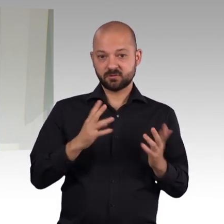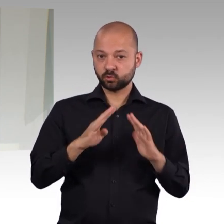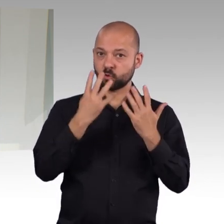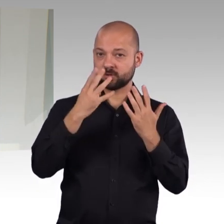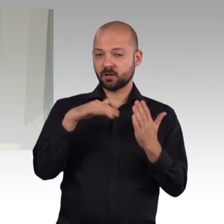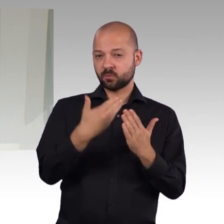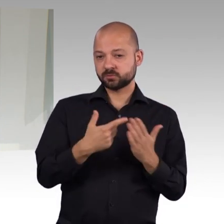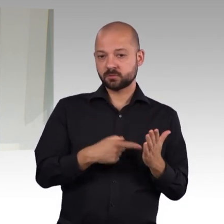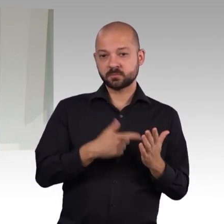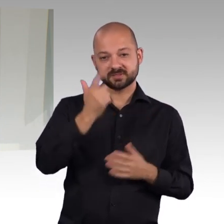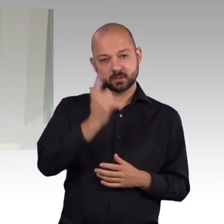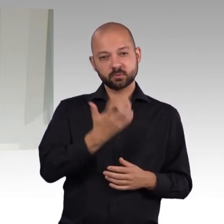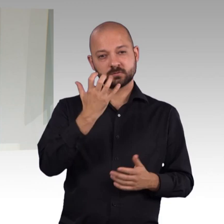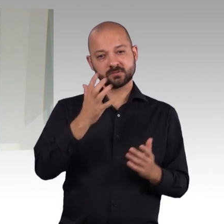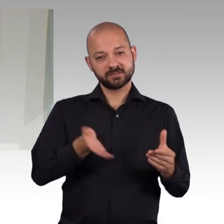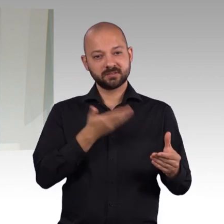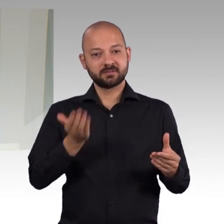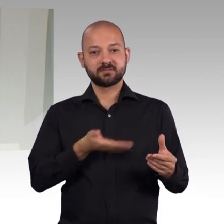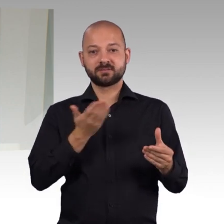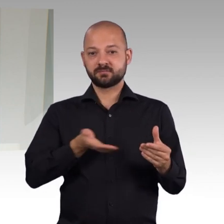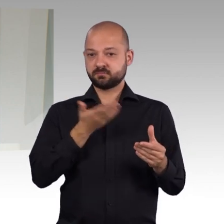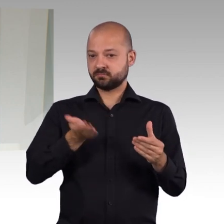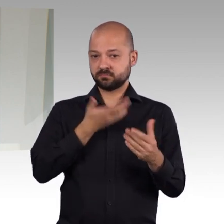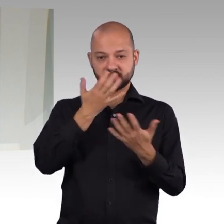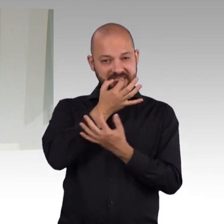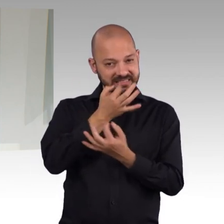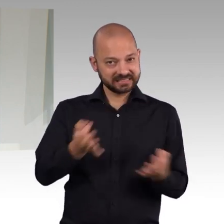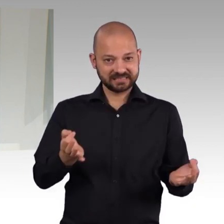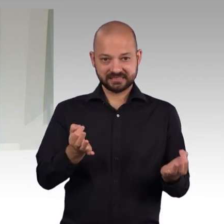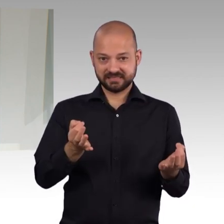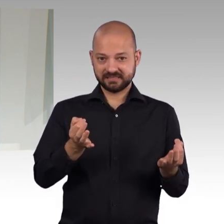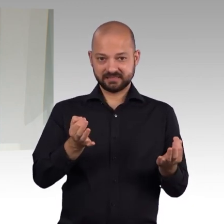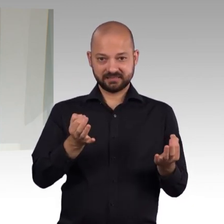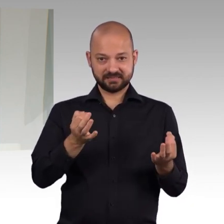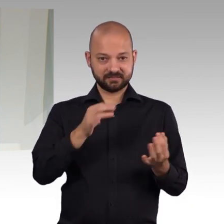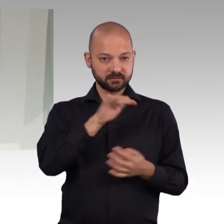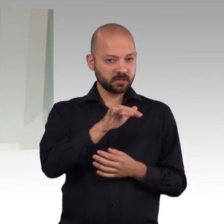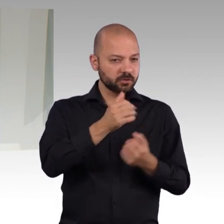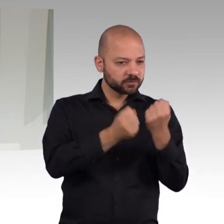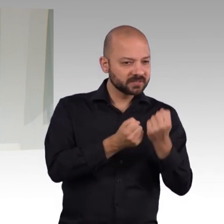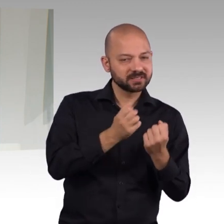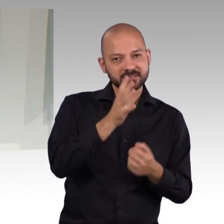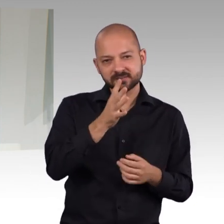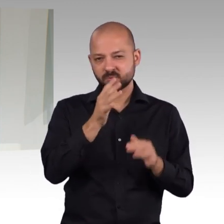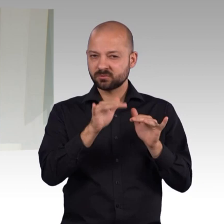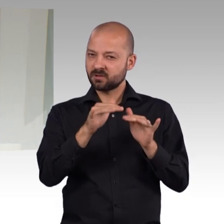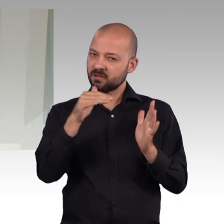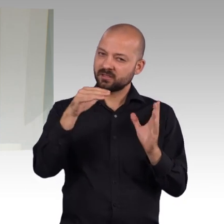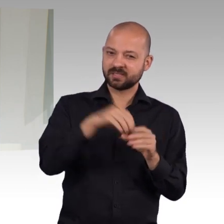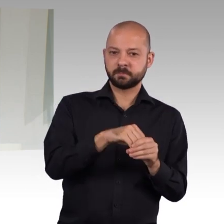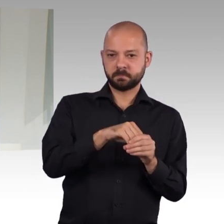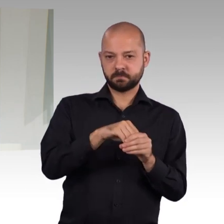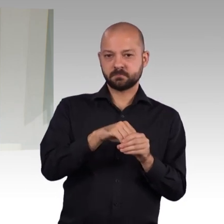rund. Aber Herr Lukassen von der AfD, früher war auch nicht alles besser. Aber früher haben wir es nicht